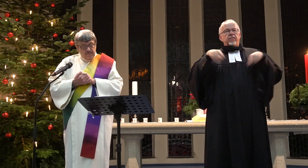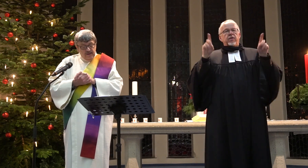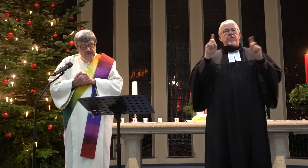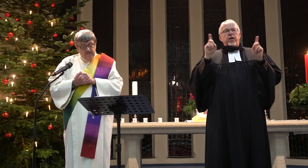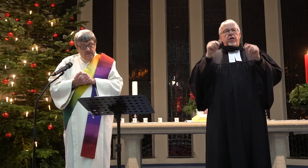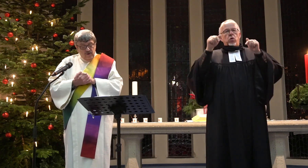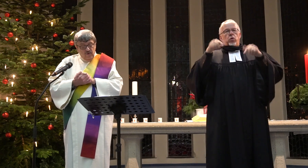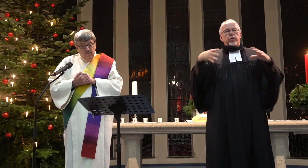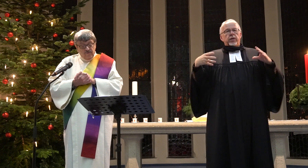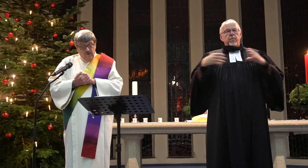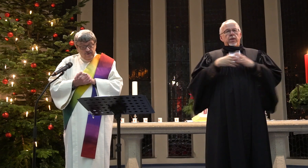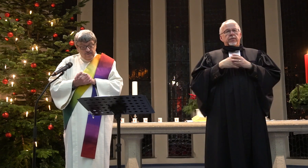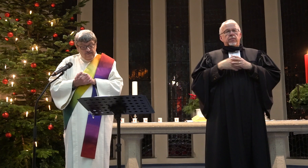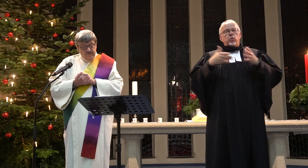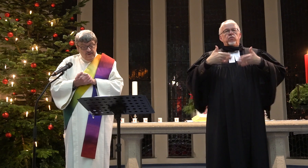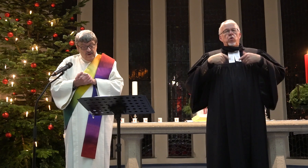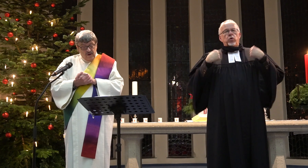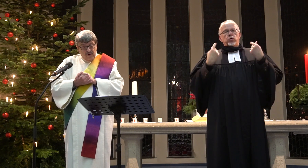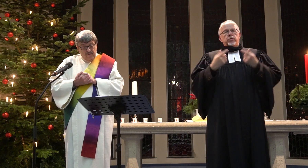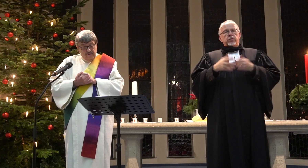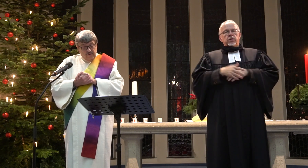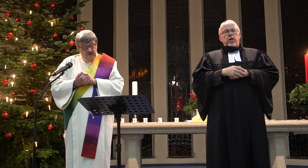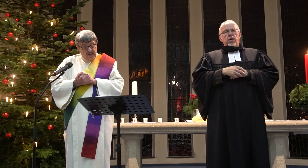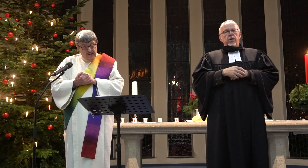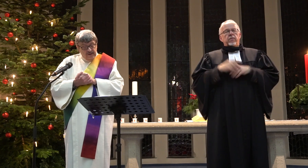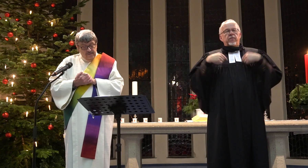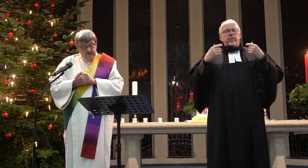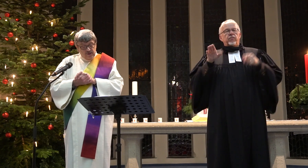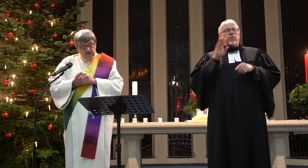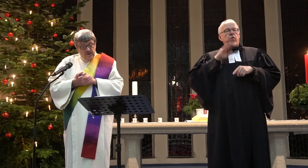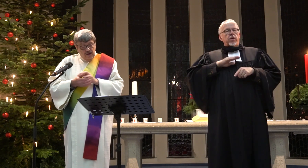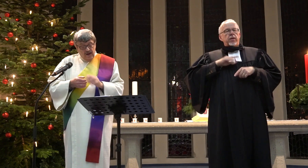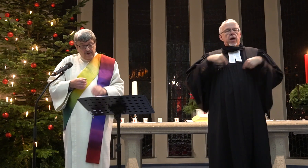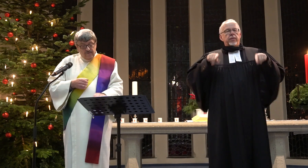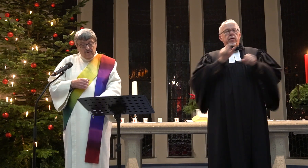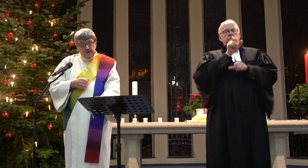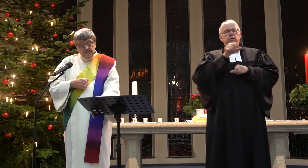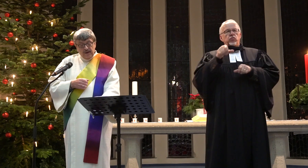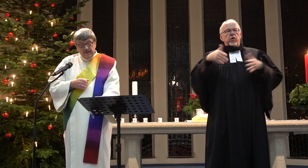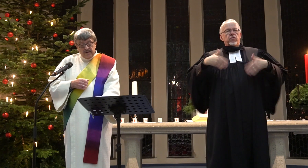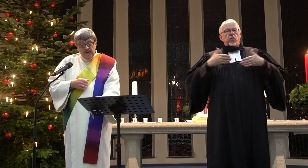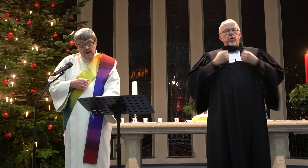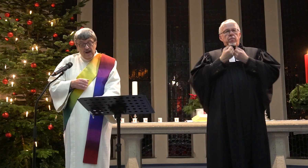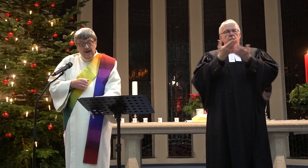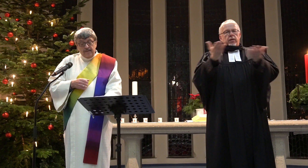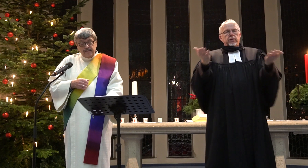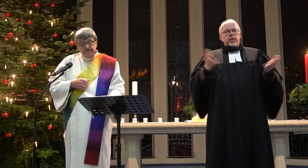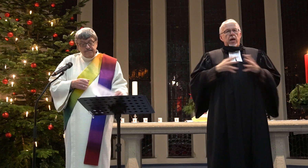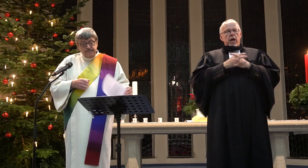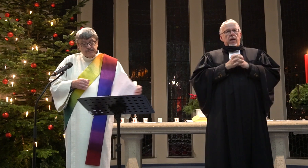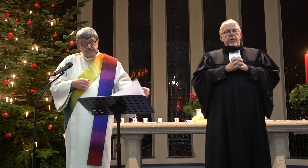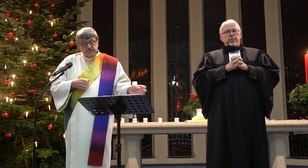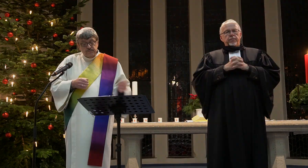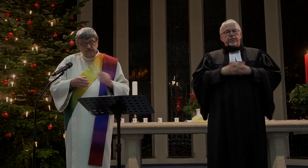heute gemeinsam und freuen uns. Wir wollen anderen Menschen eine Freude machen. Amen.